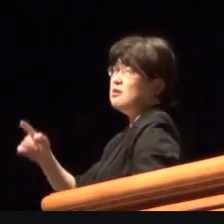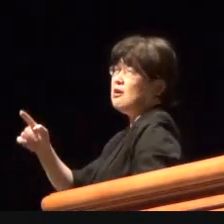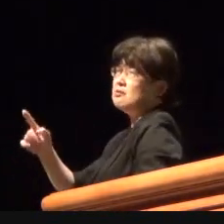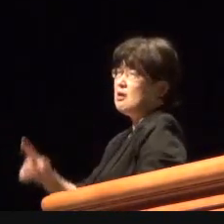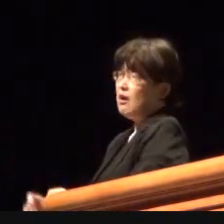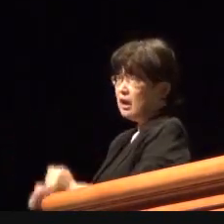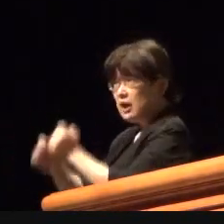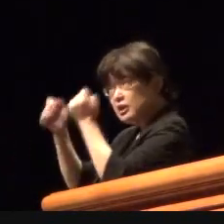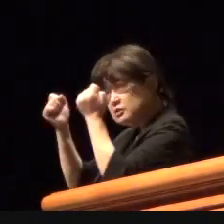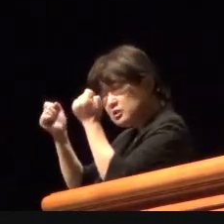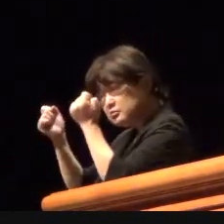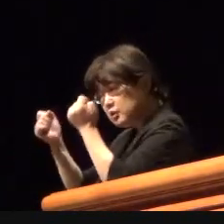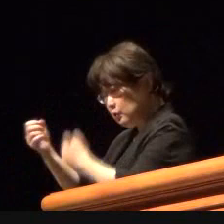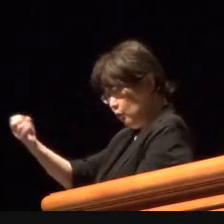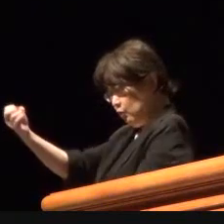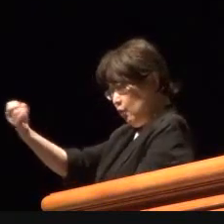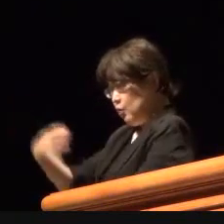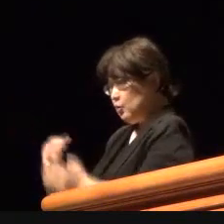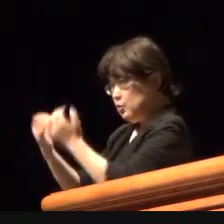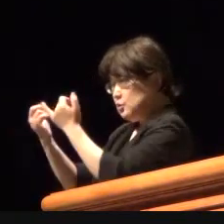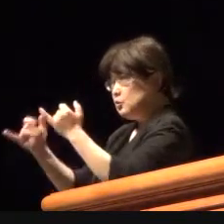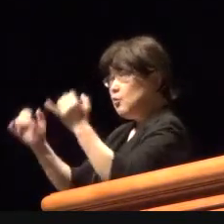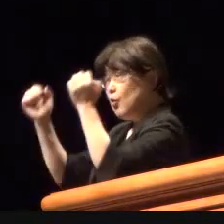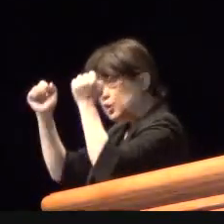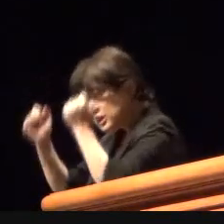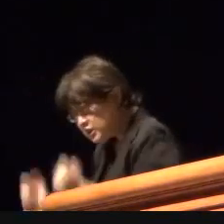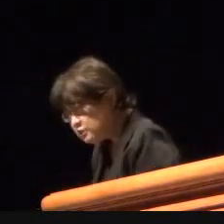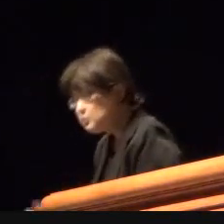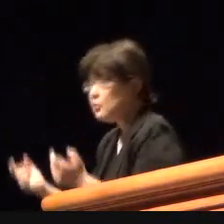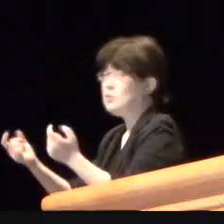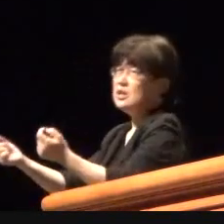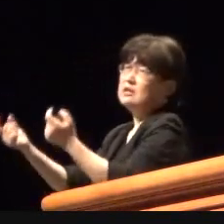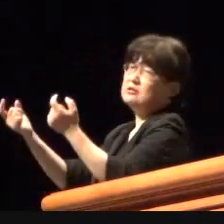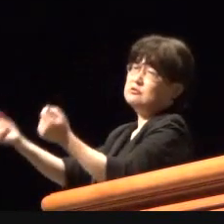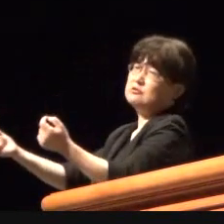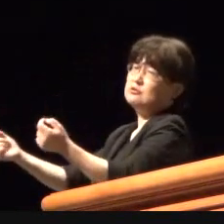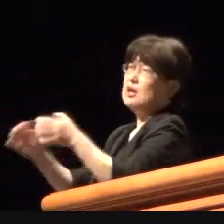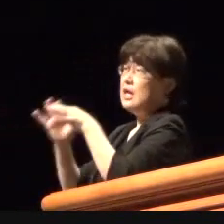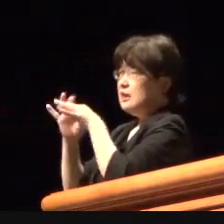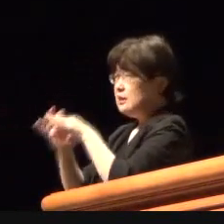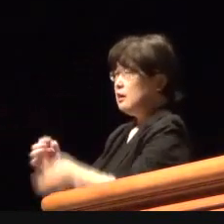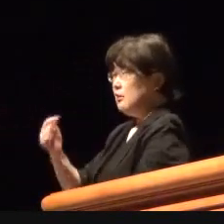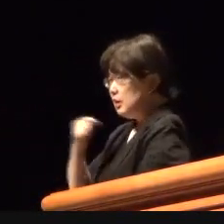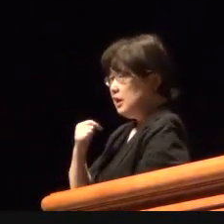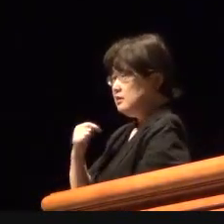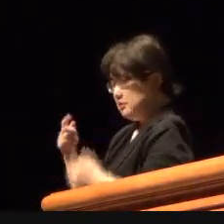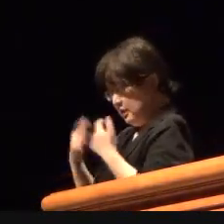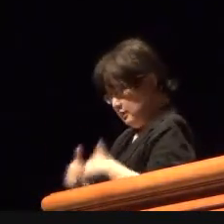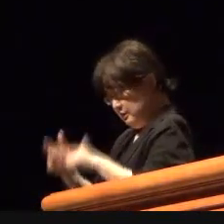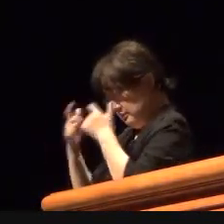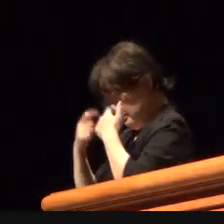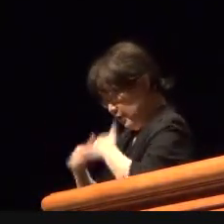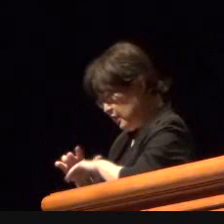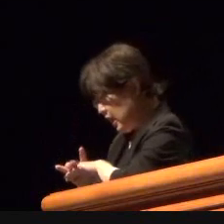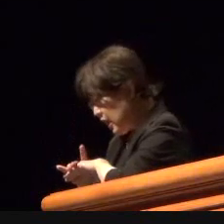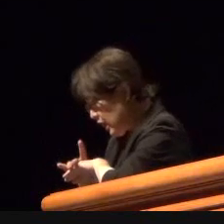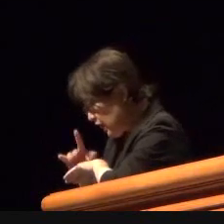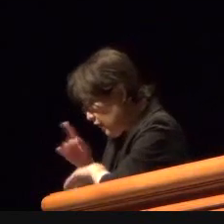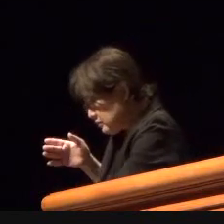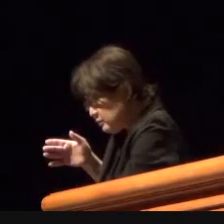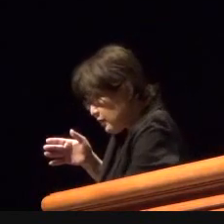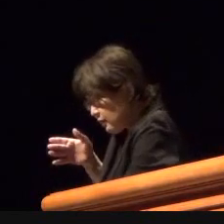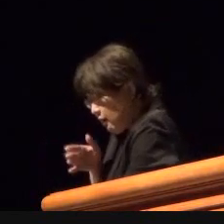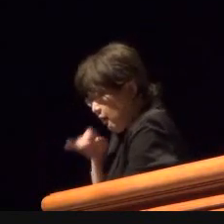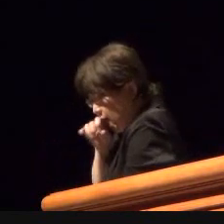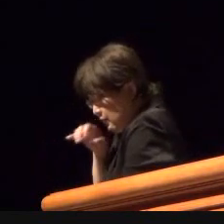綻してしまいますよとおっしゃる方もいるのです。だからこそ私たちはいつだって初めの一歩から声を